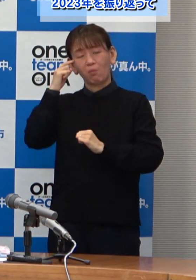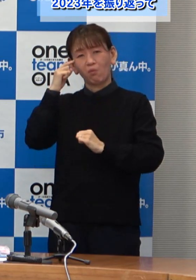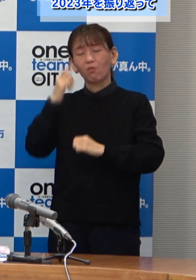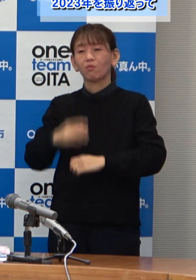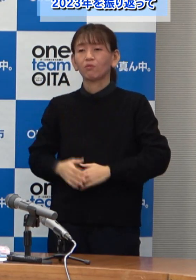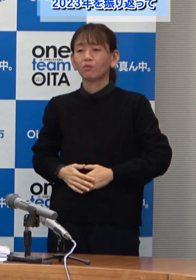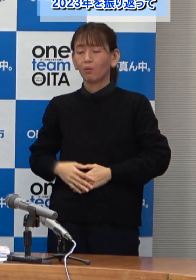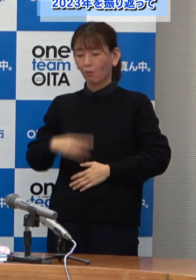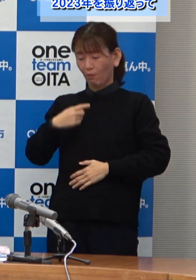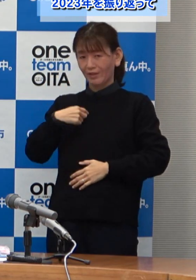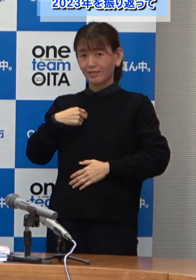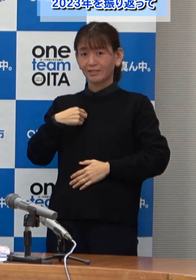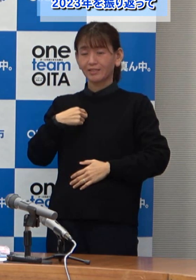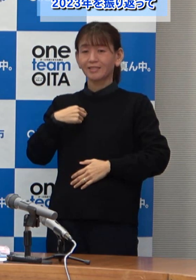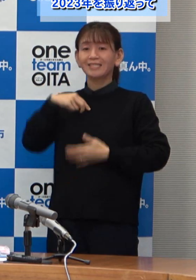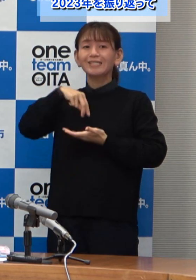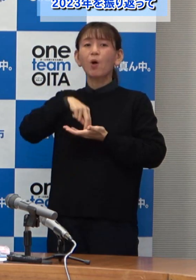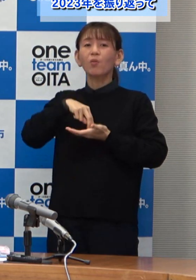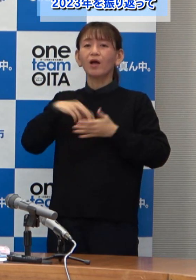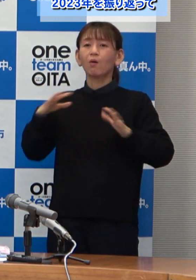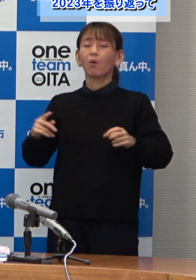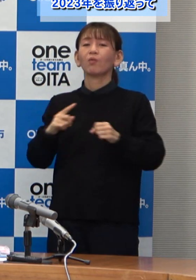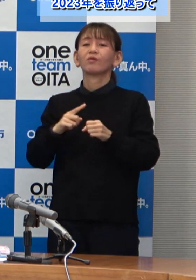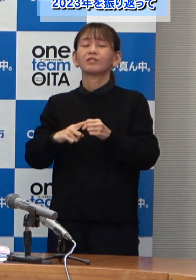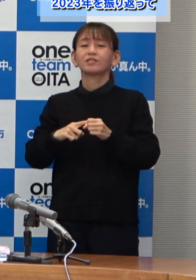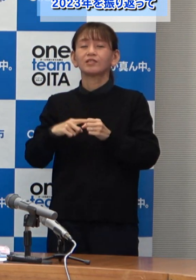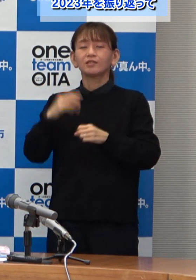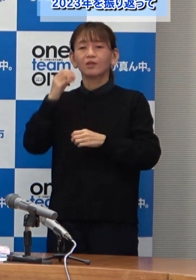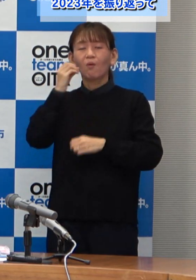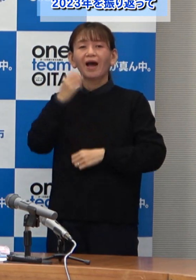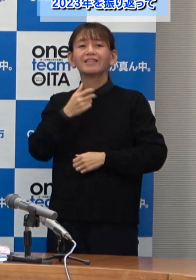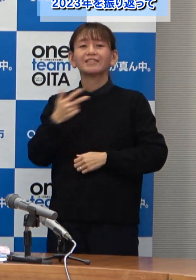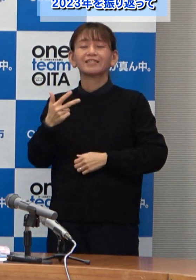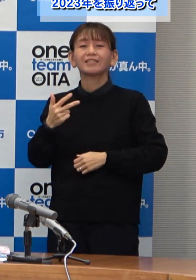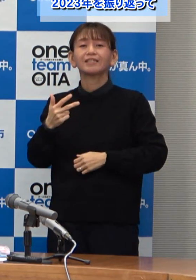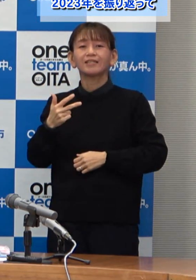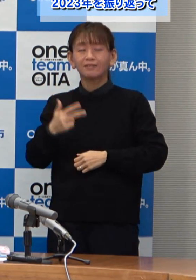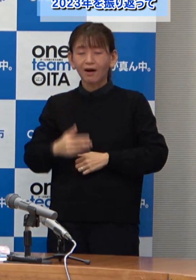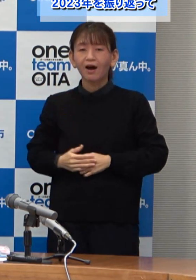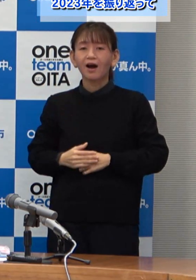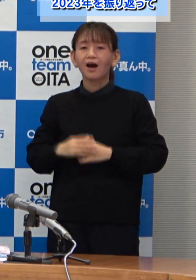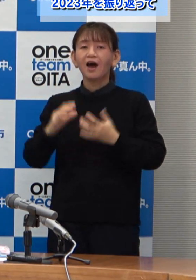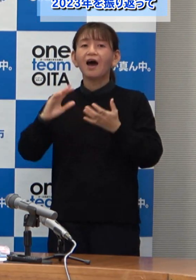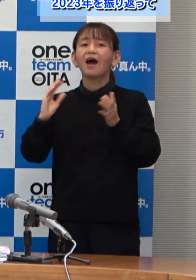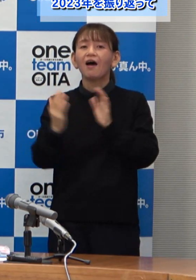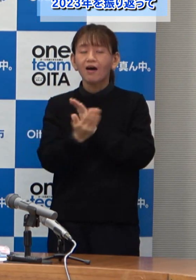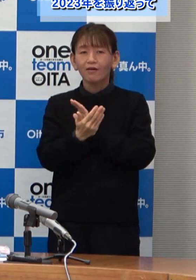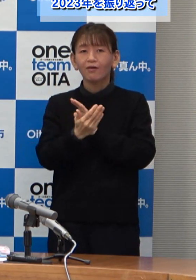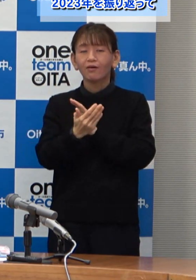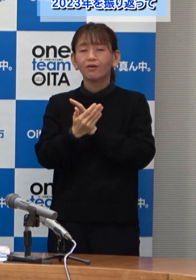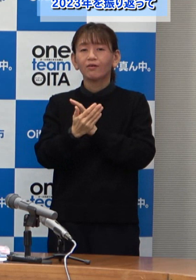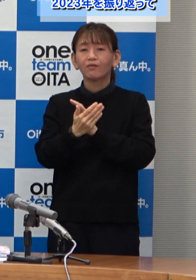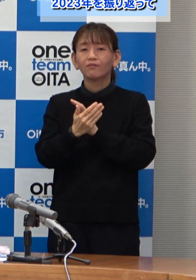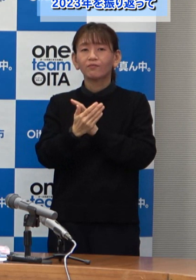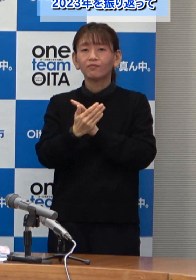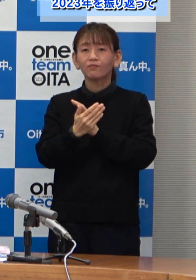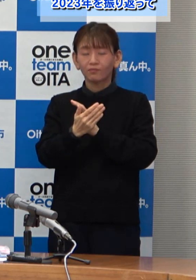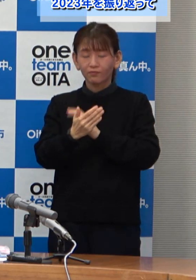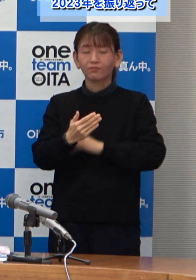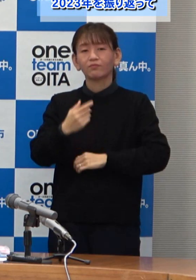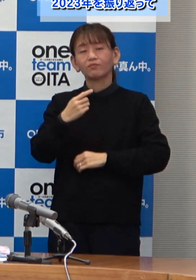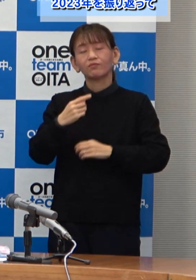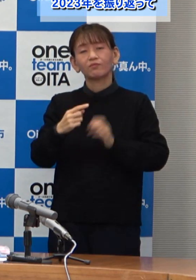今年はですねあの変化の変ですねをあのが印象に残ってます